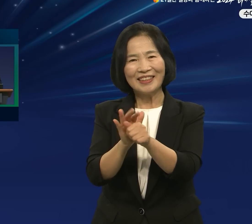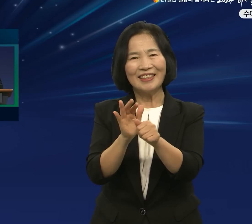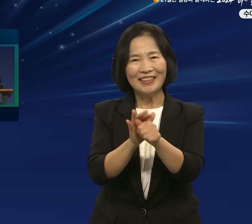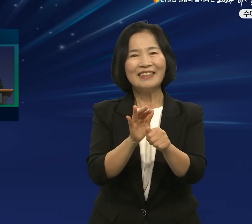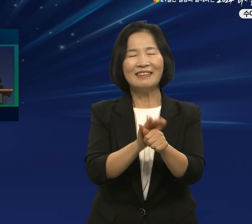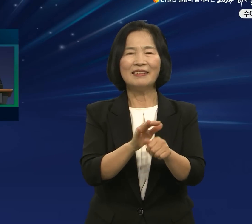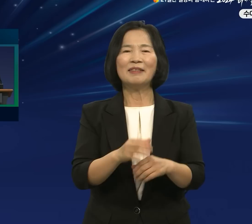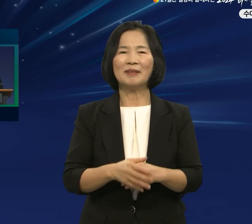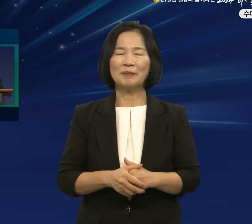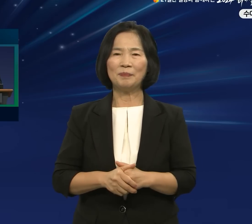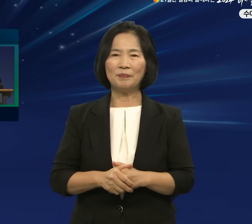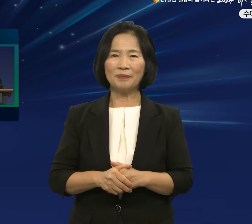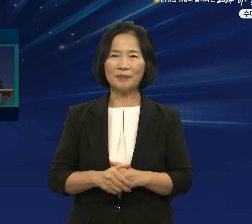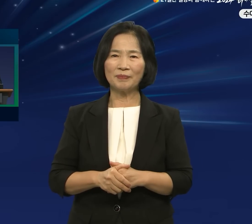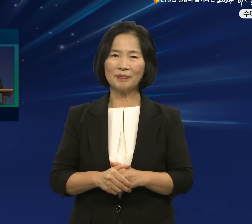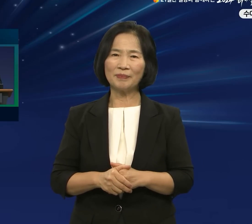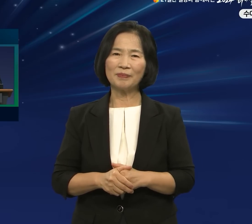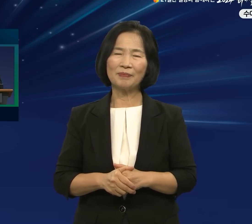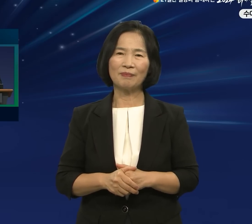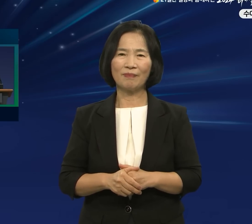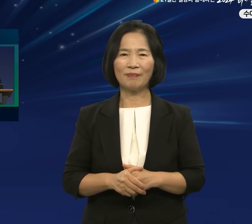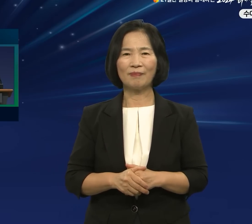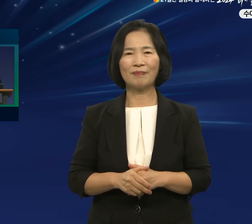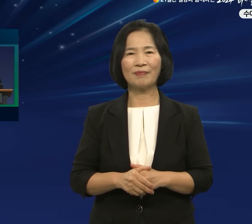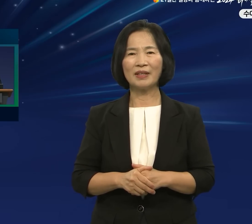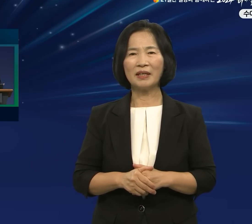성도님들을 볼 때